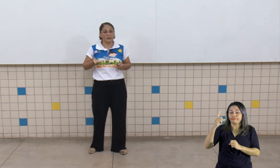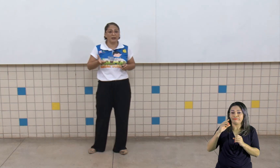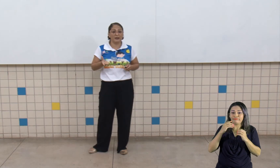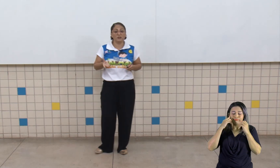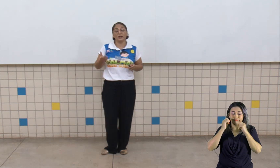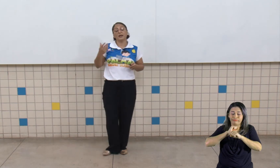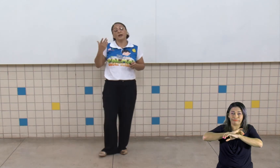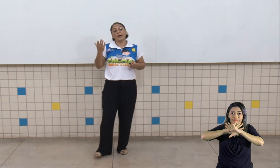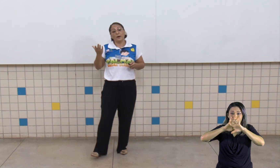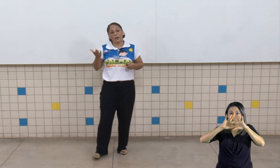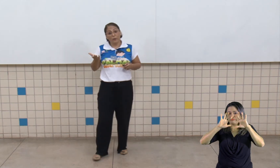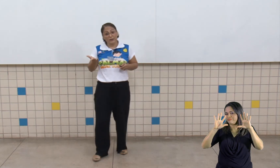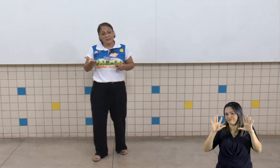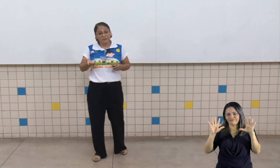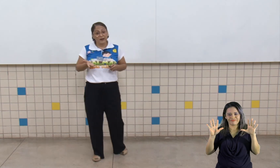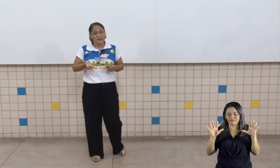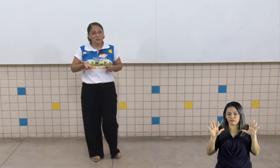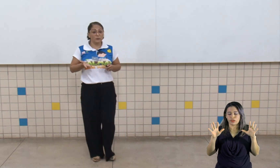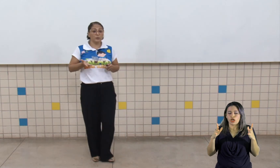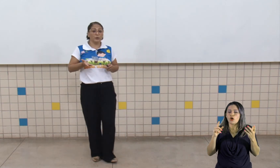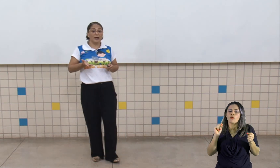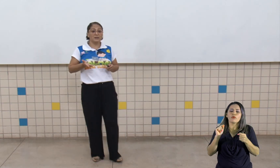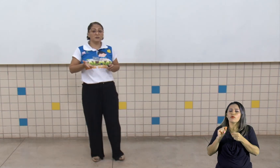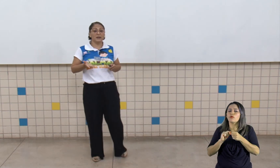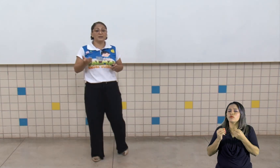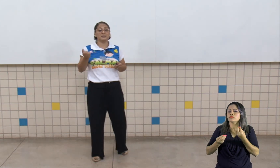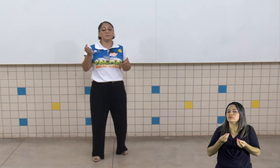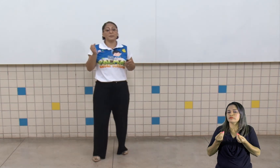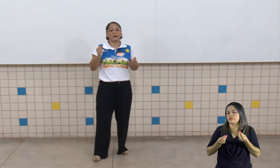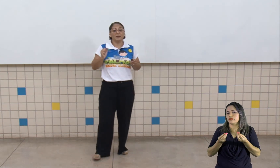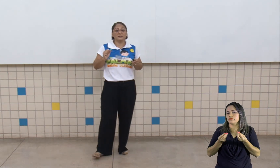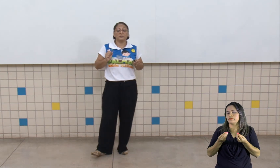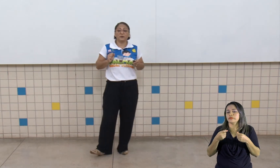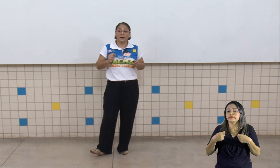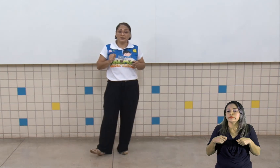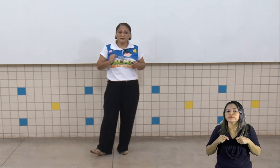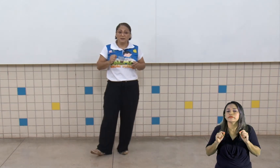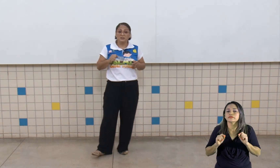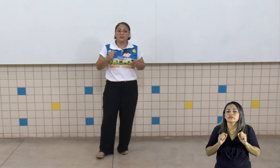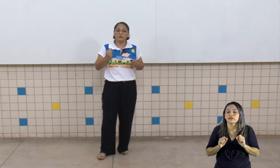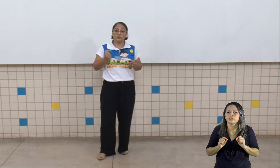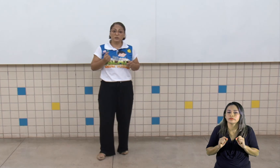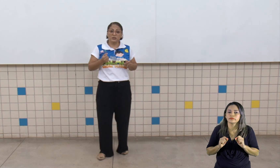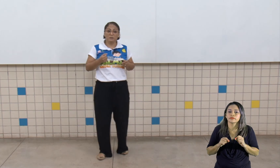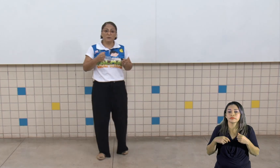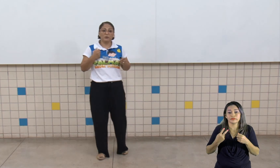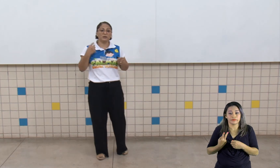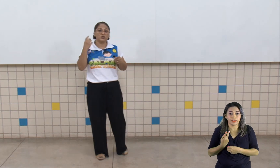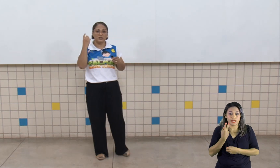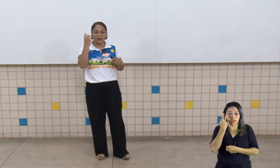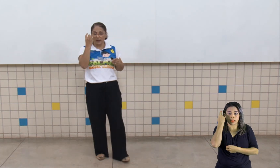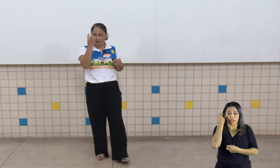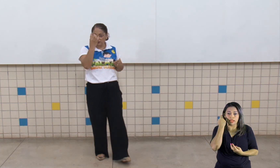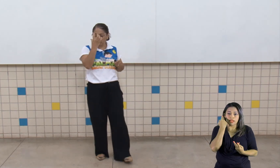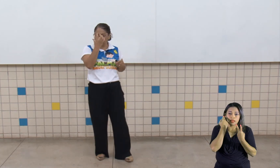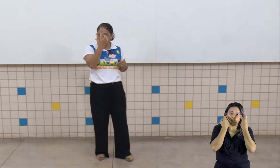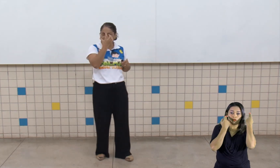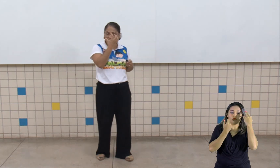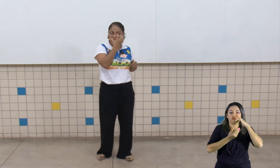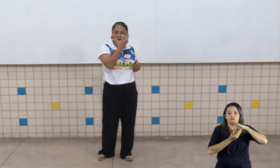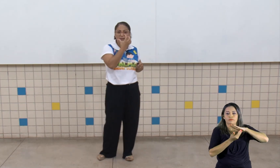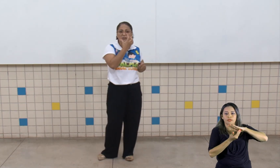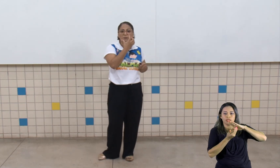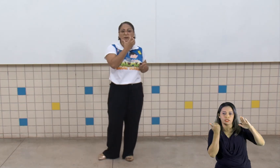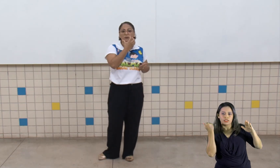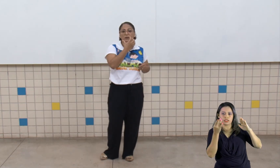toda a propriedade. O que se faz num caso desse? Se faz cirurgia para poder tirar esta película